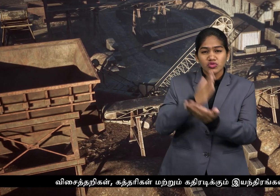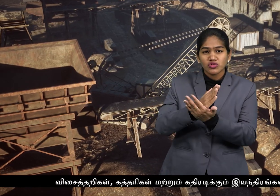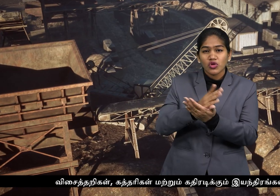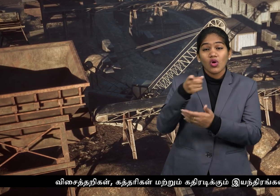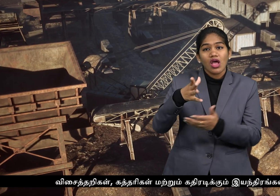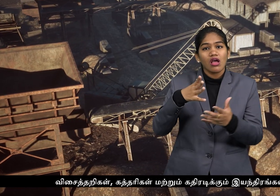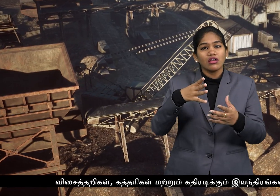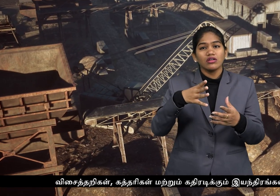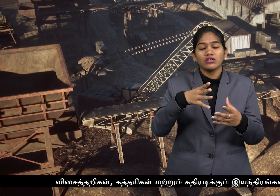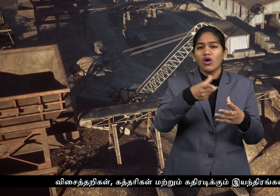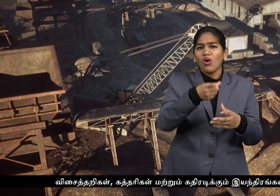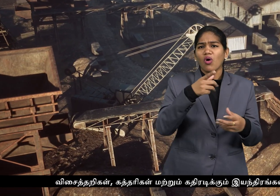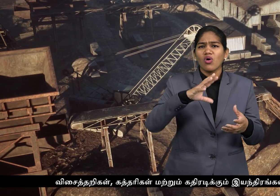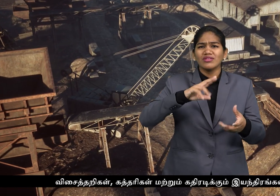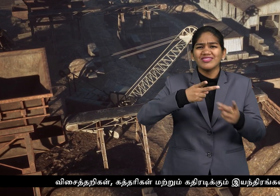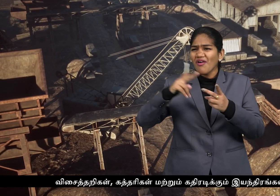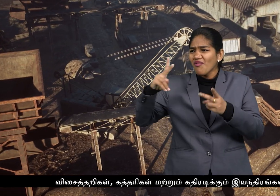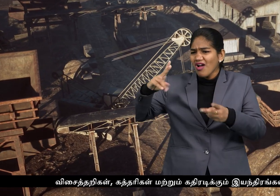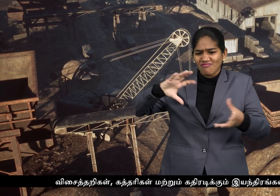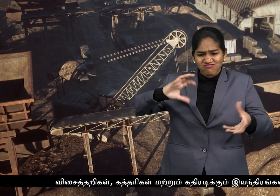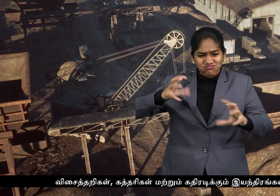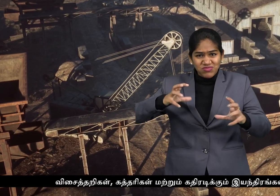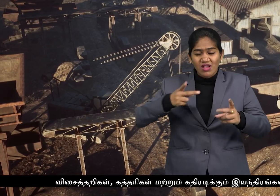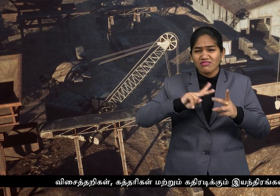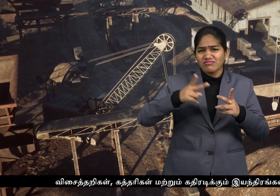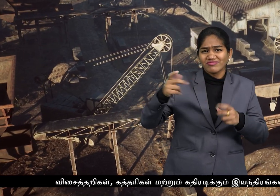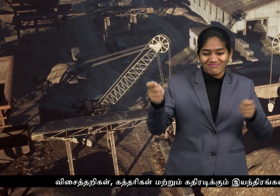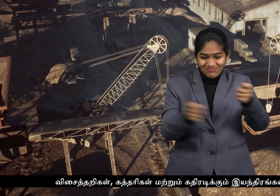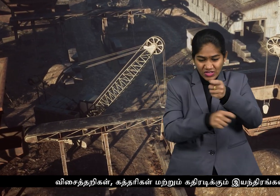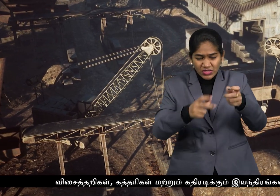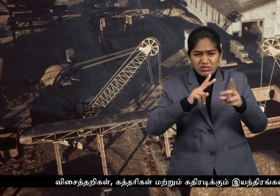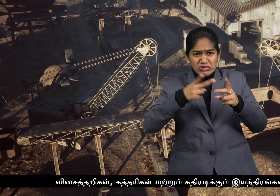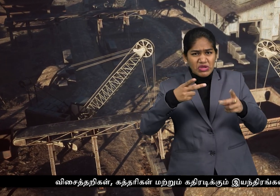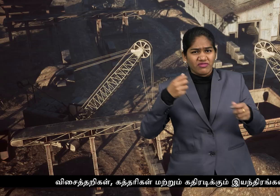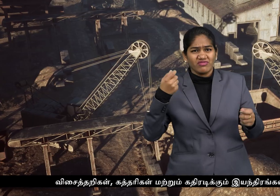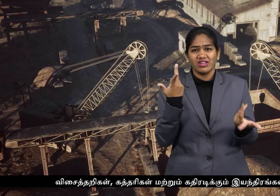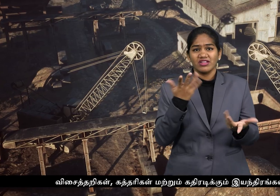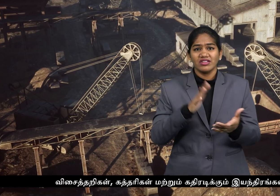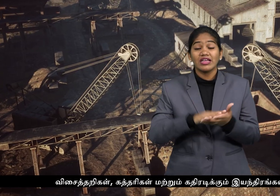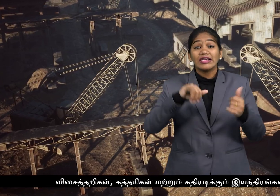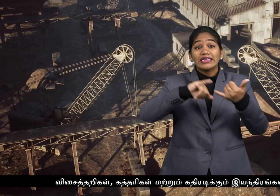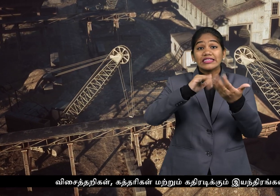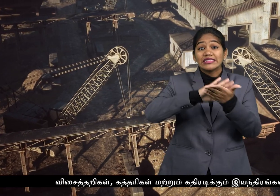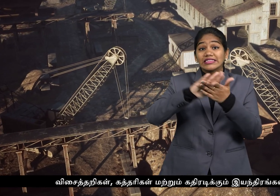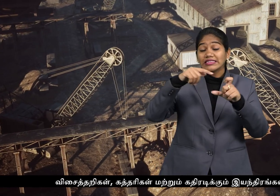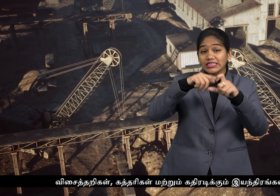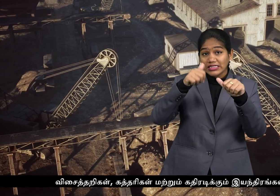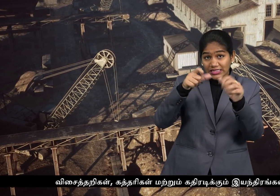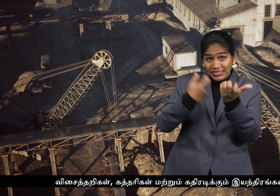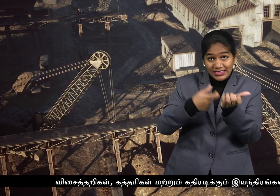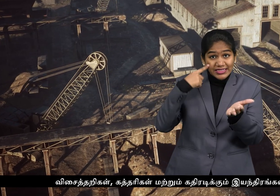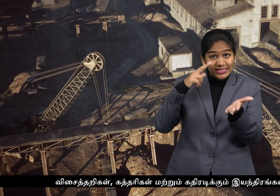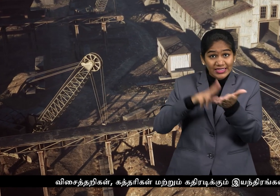விசைத்தறிகள், கத்திரிகள் மற்றும் கதிரடிகள் இயந்திரங்களை அழித்துள்ளனர்.